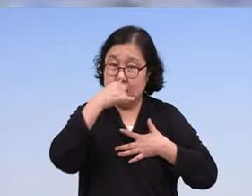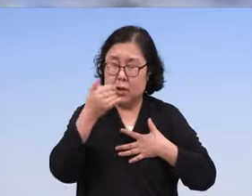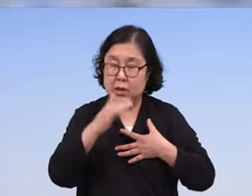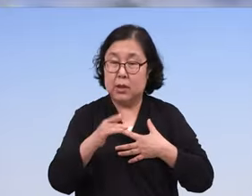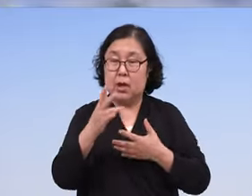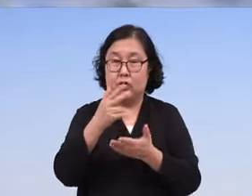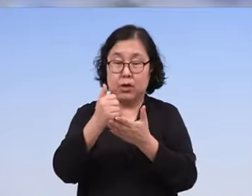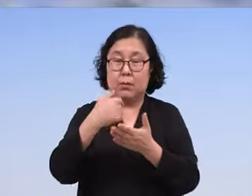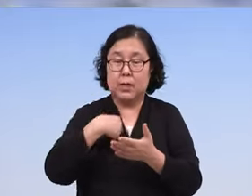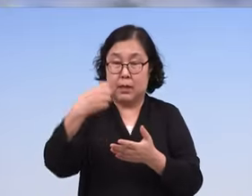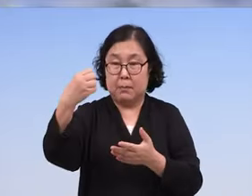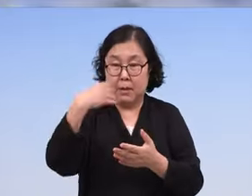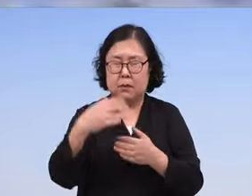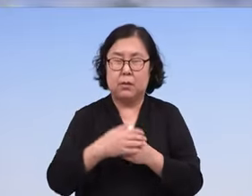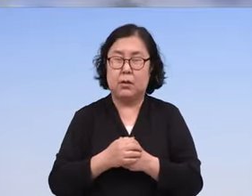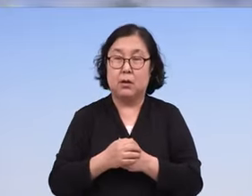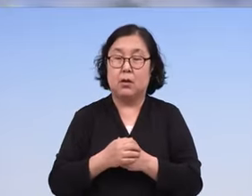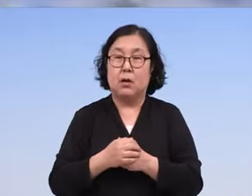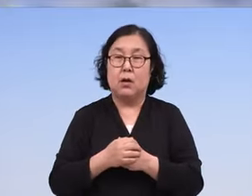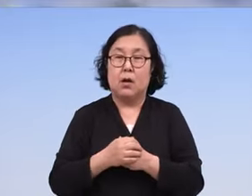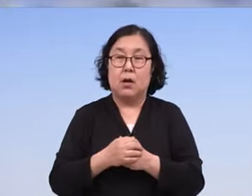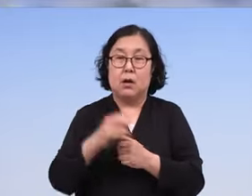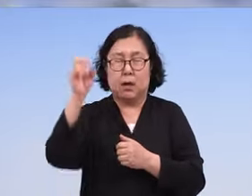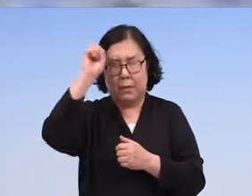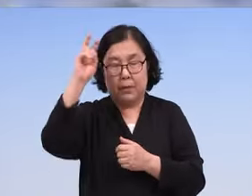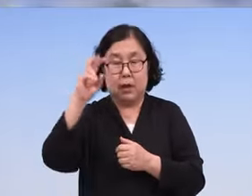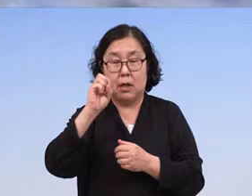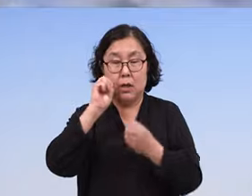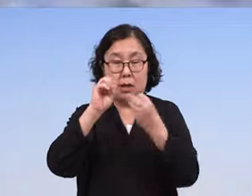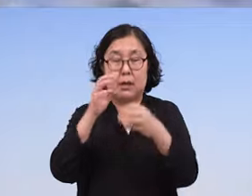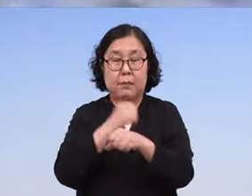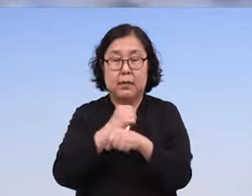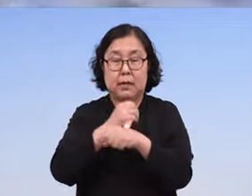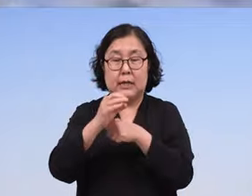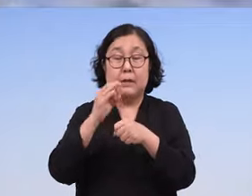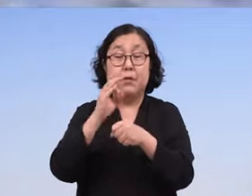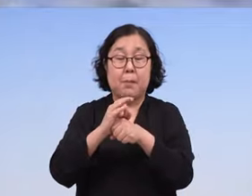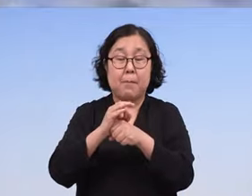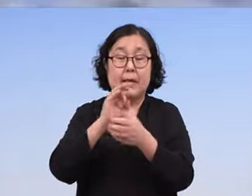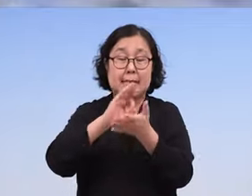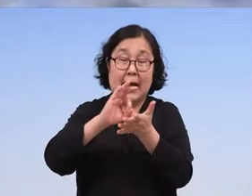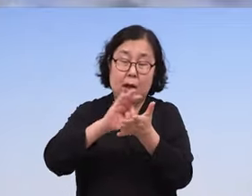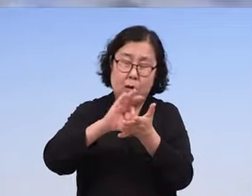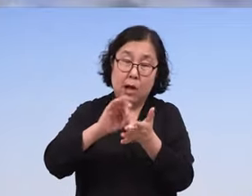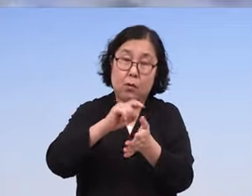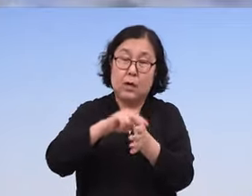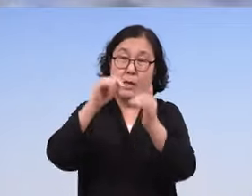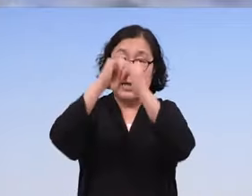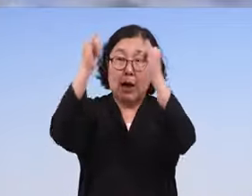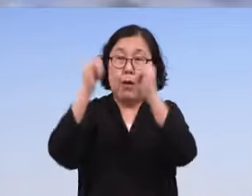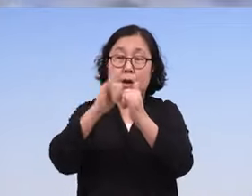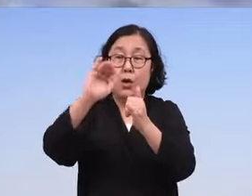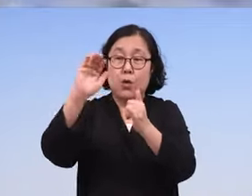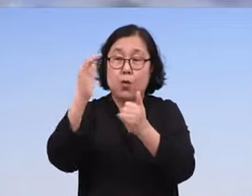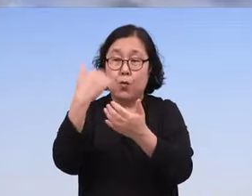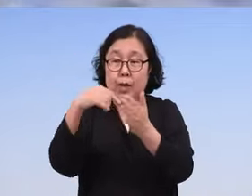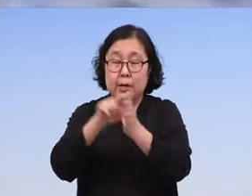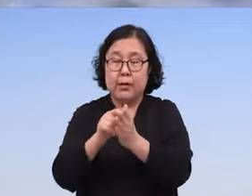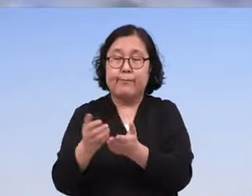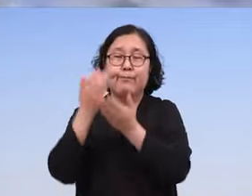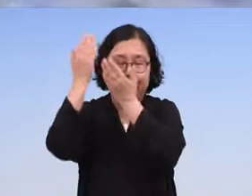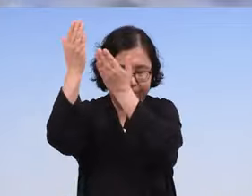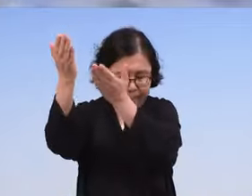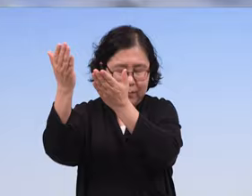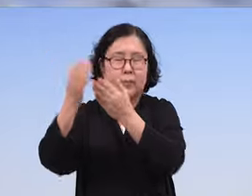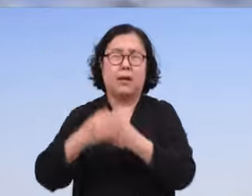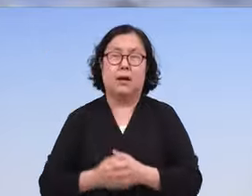차에 주님이 저를 건드셔가지고 이거 툭 튀어나온 거예요. 그냥 저거 우리 10년만 쓰고 이 사회를 위해